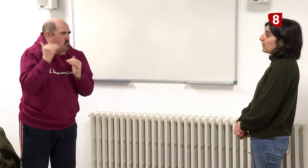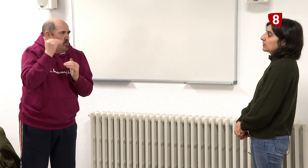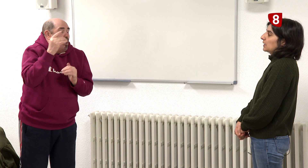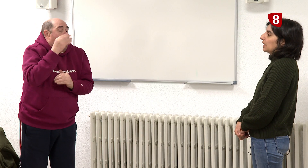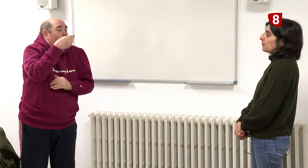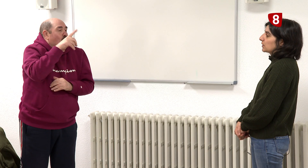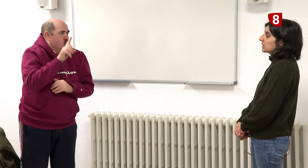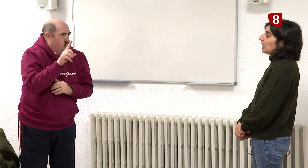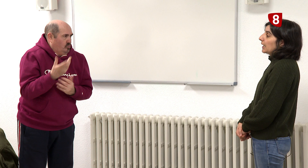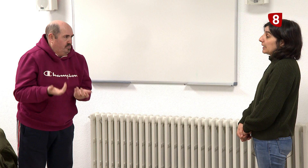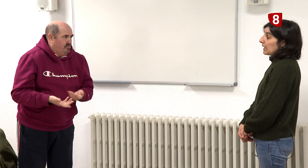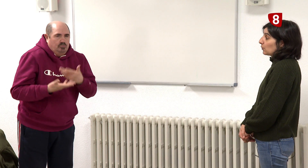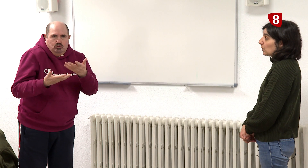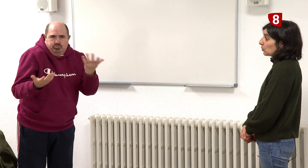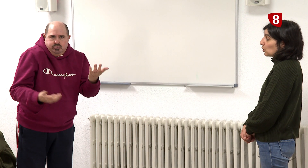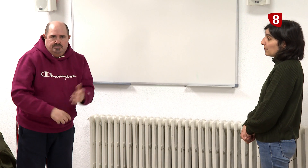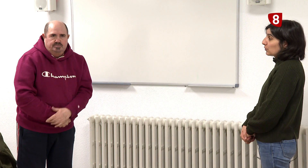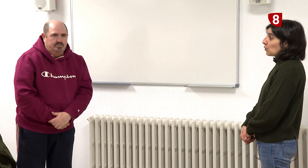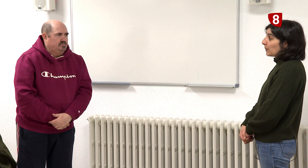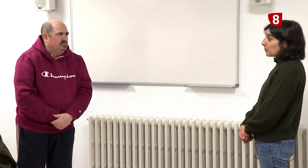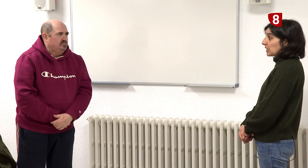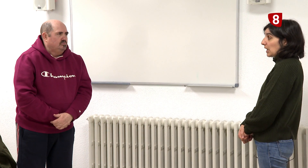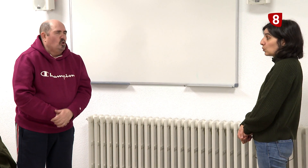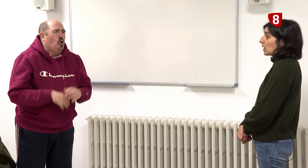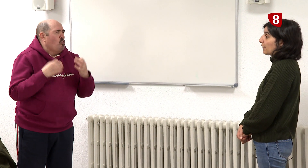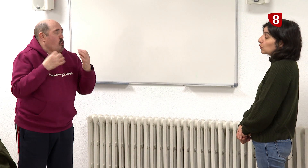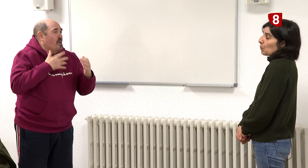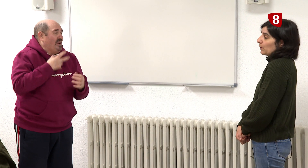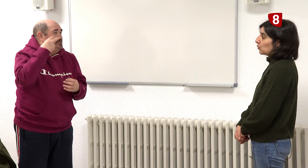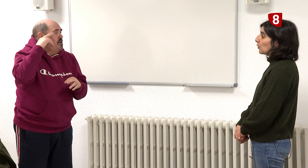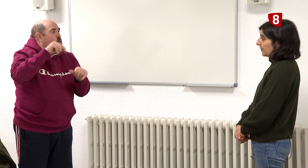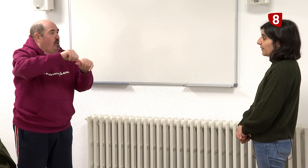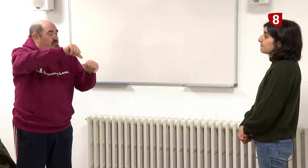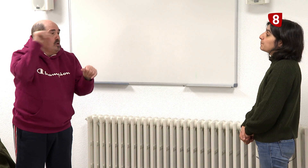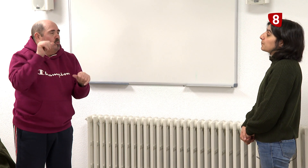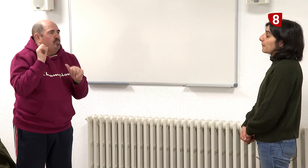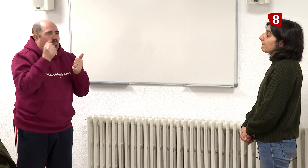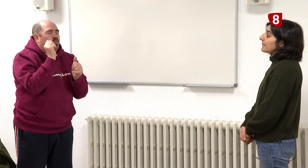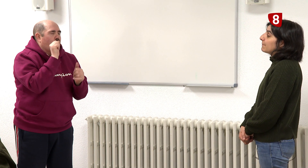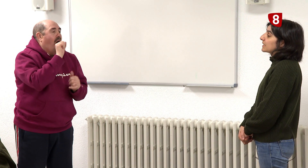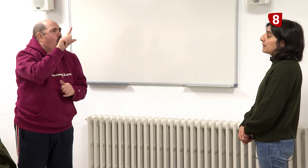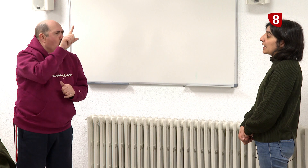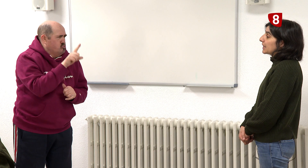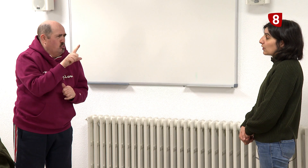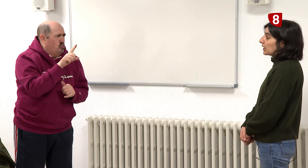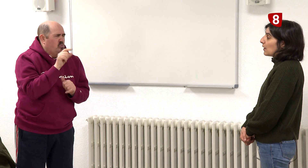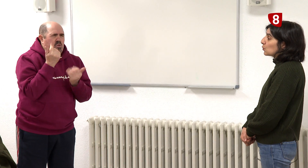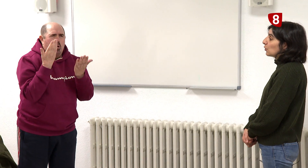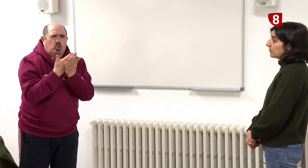pues, ya con el marco europeo, pues el A1, el A2, un B1. Mi experiencia con el A1, que